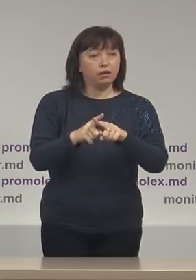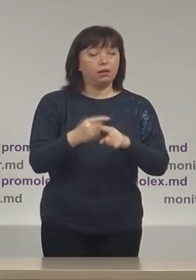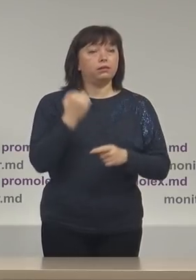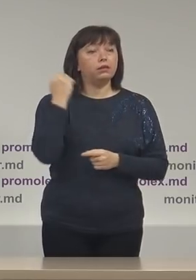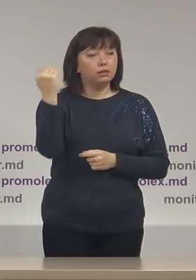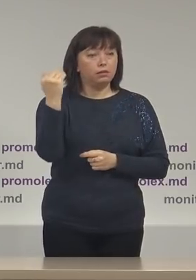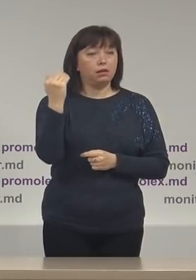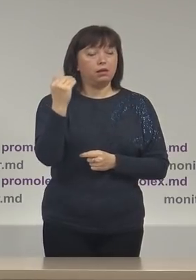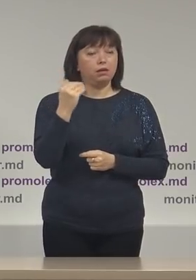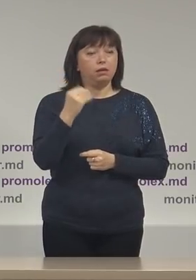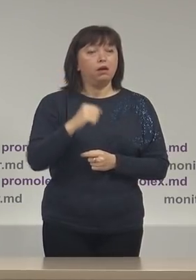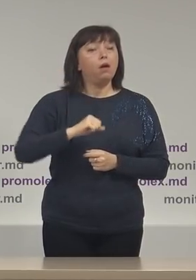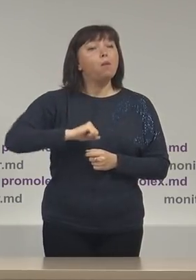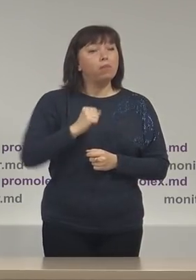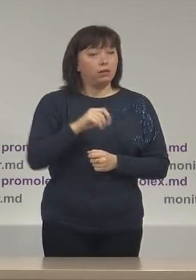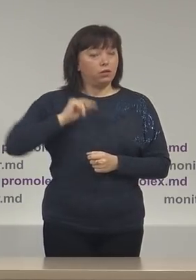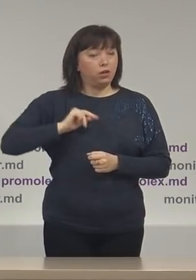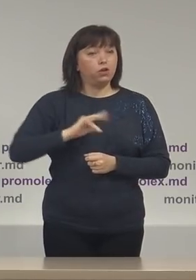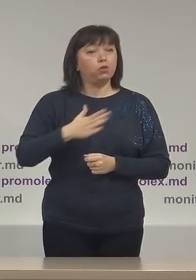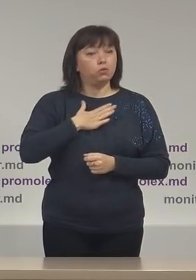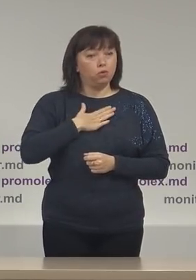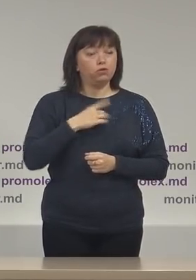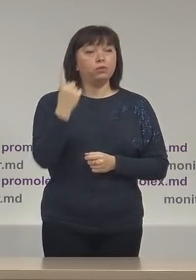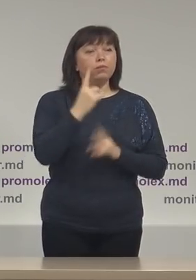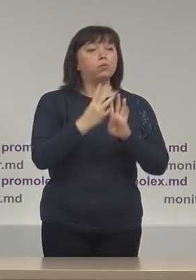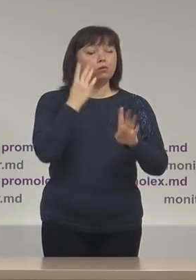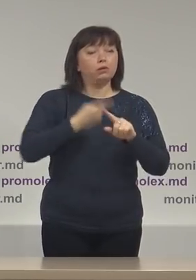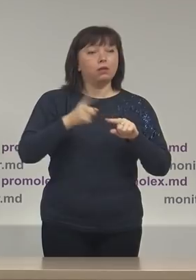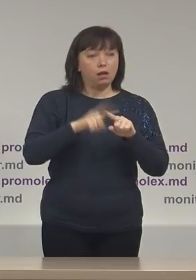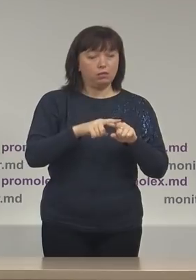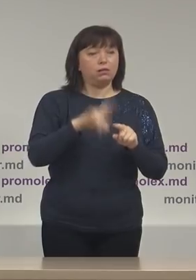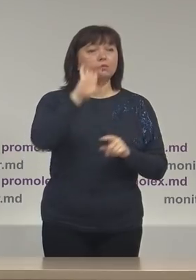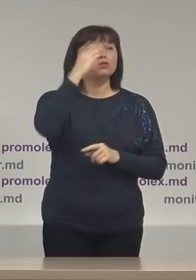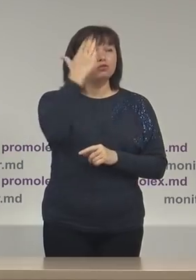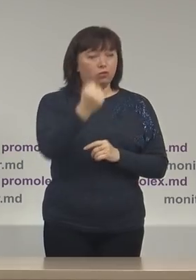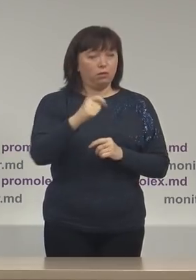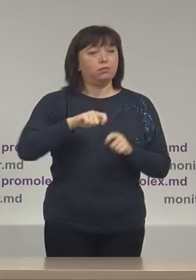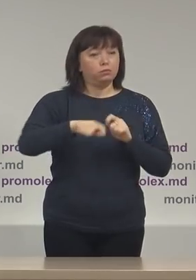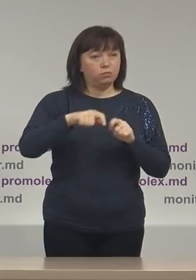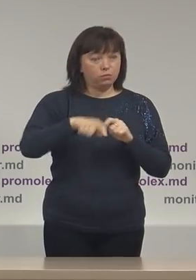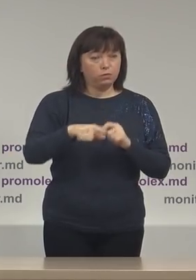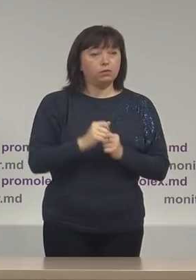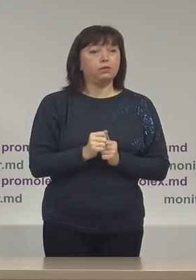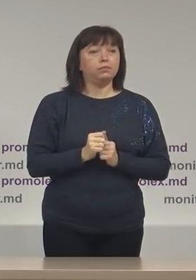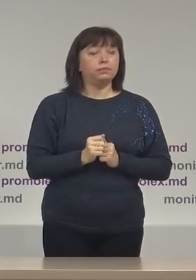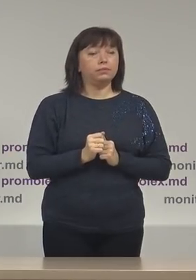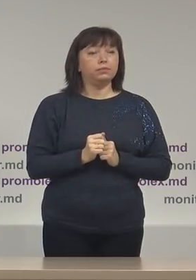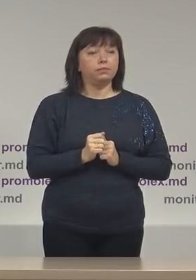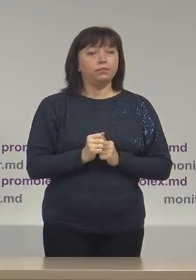de partenerii noștri. În primul rând este vorba de Agenția SUA pentru Dezvoltare Internațională